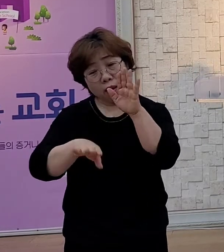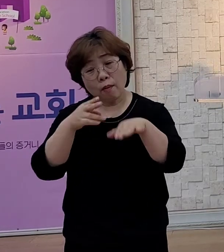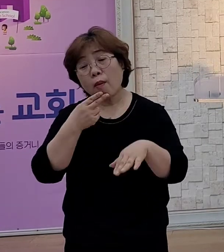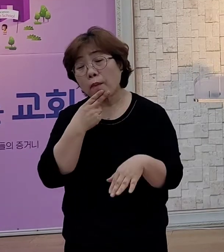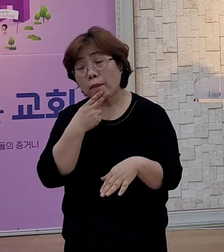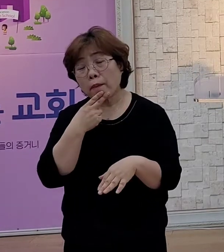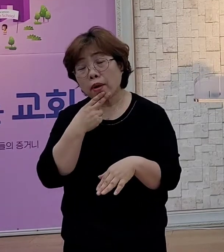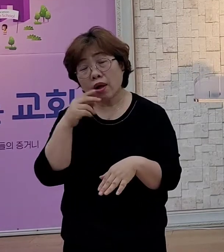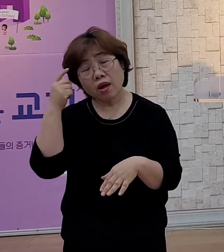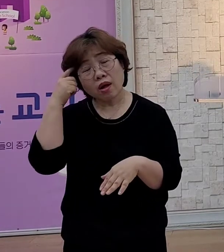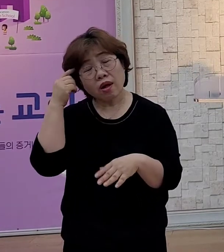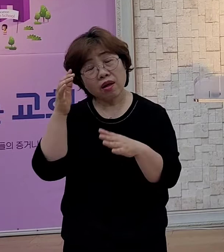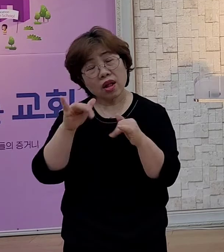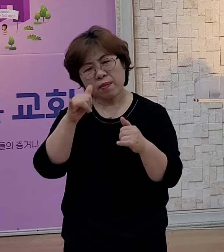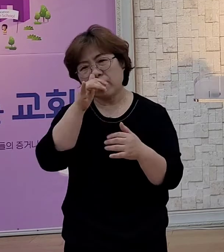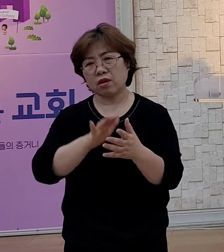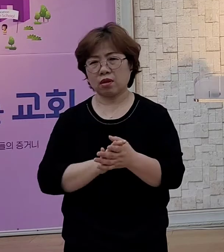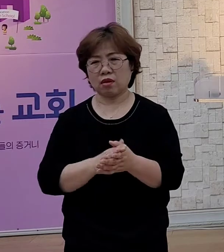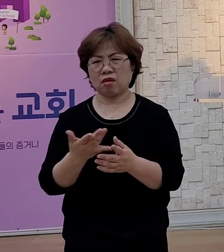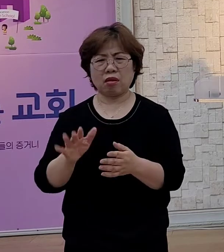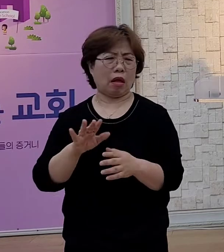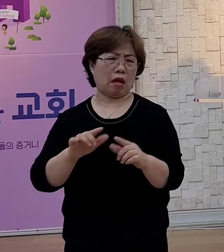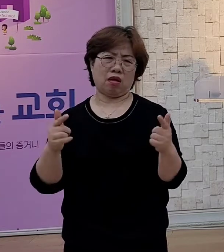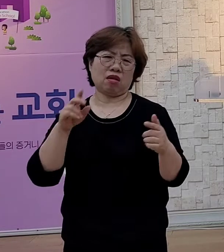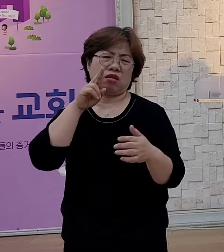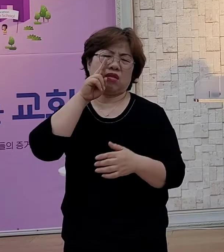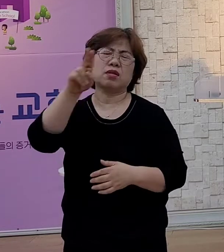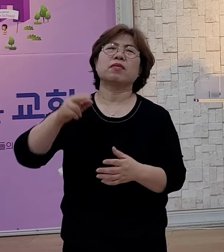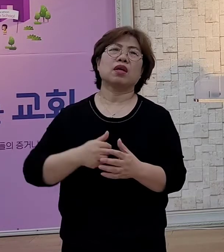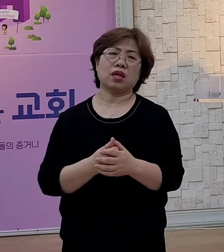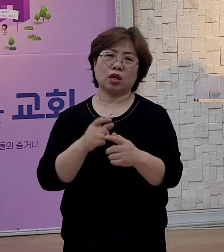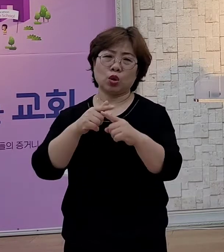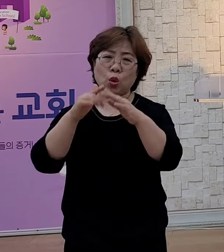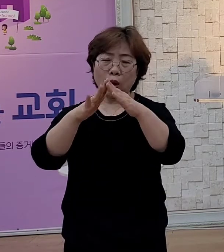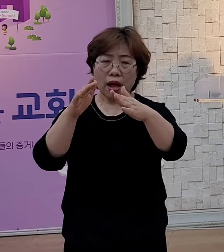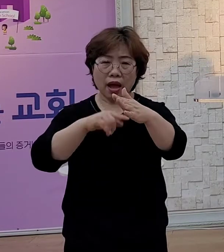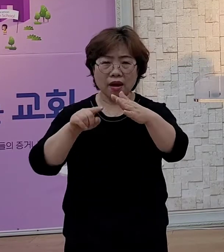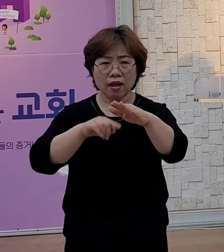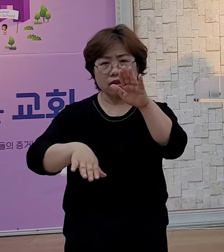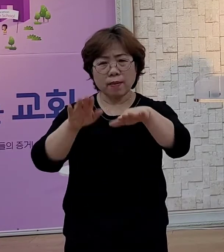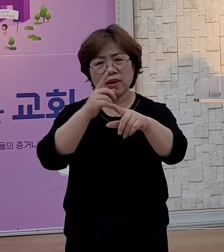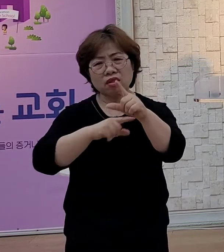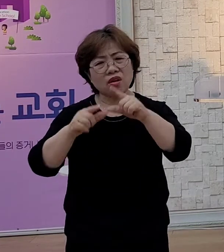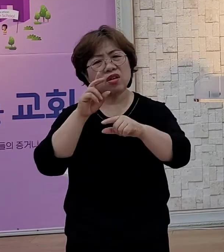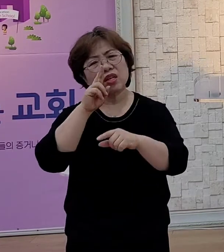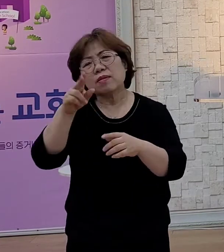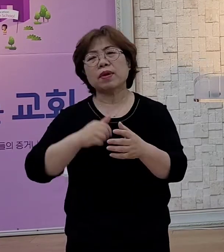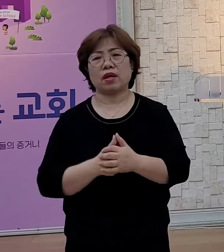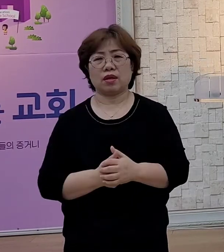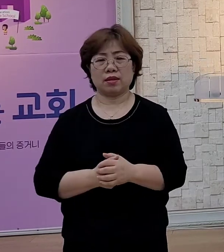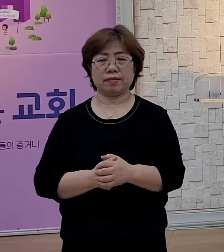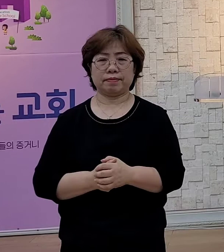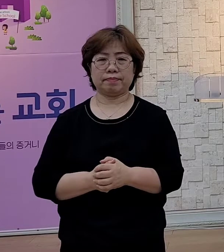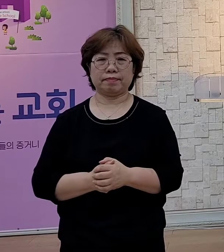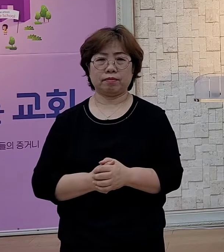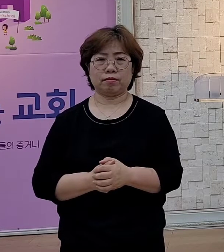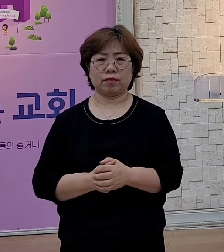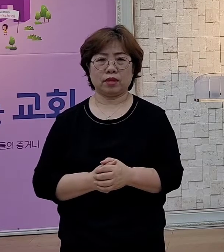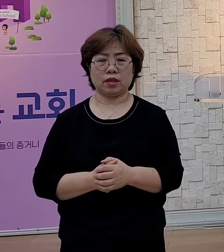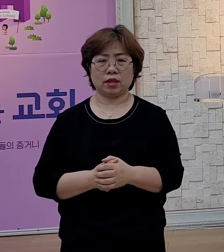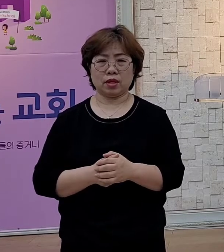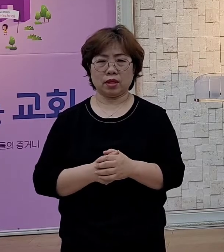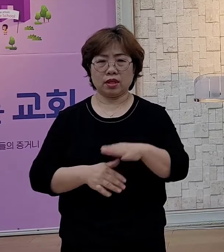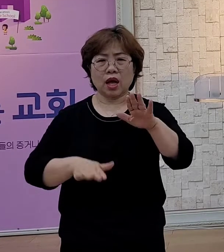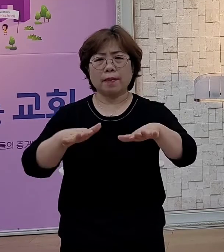있을지 모르겠지만 심각합니다. 교회 안에 차별이 존재한다는 거예요. 그래서